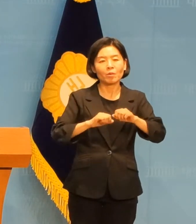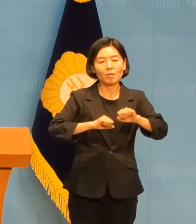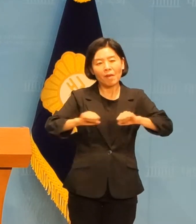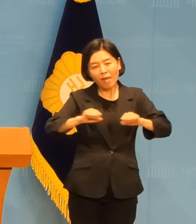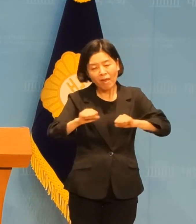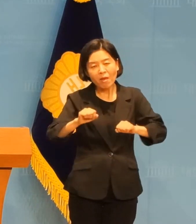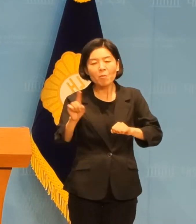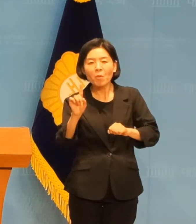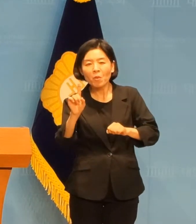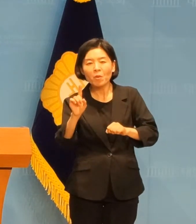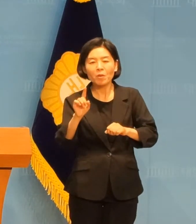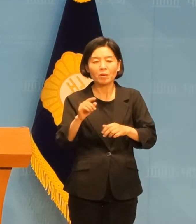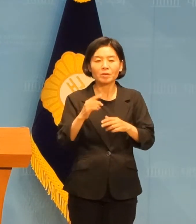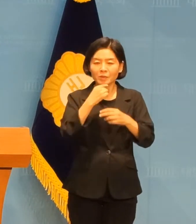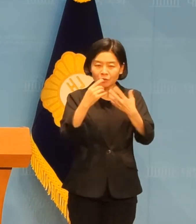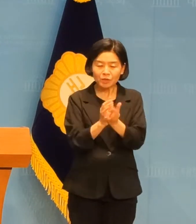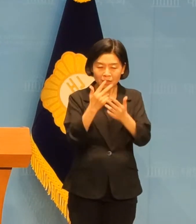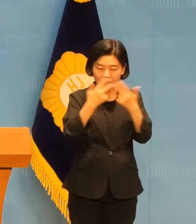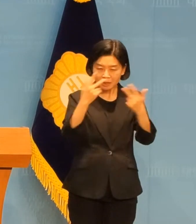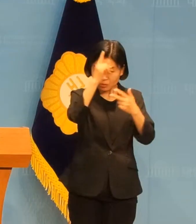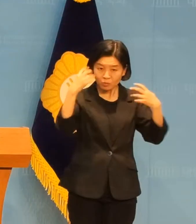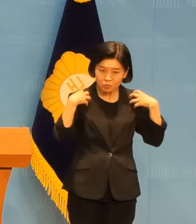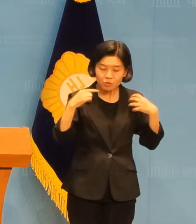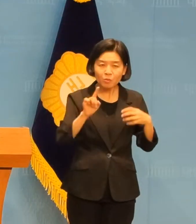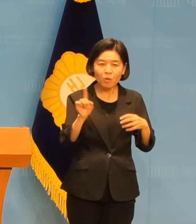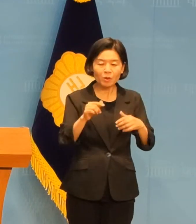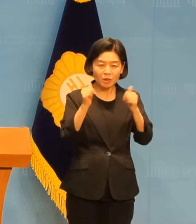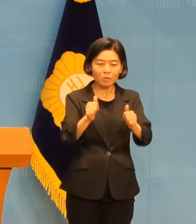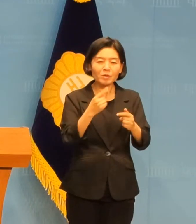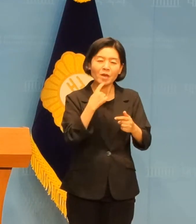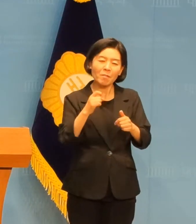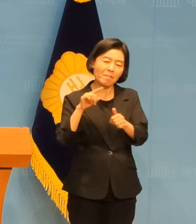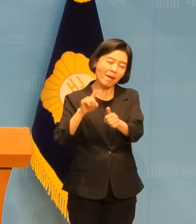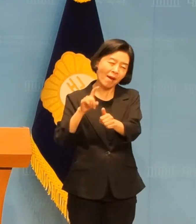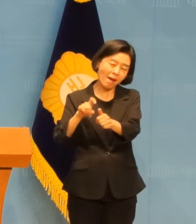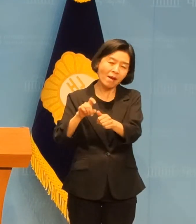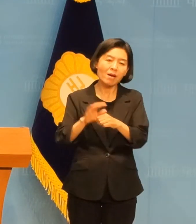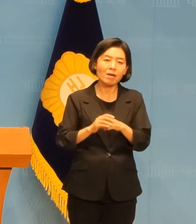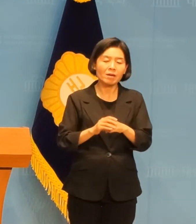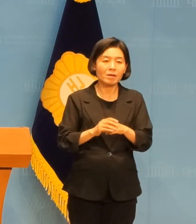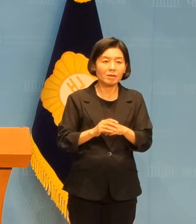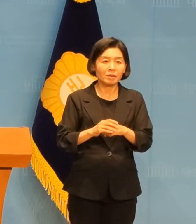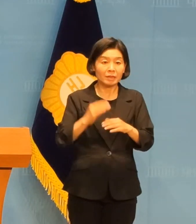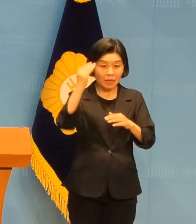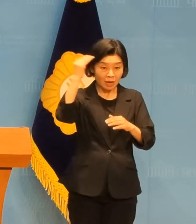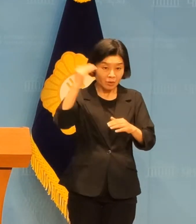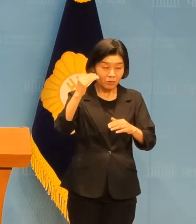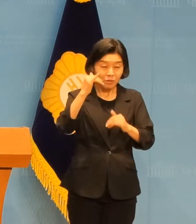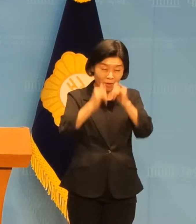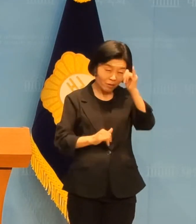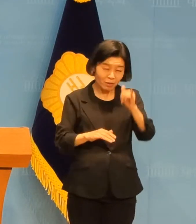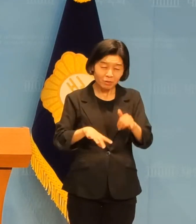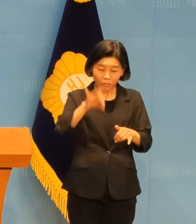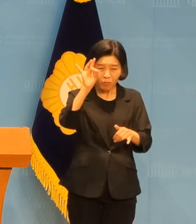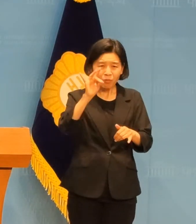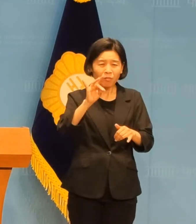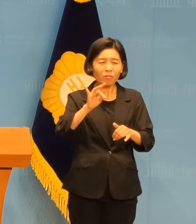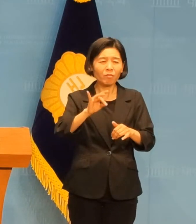사법부 수장을 향한 노골적인 협박과 대한민국 역사상 유례없는 폭거가 끊임없이 자행되고